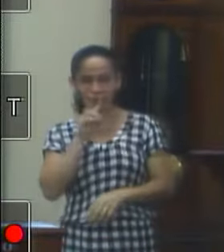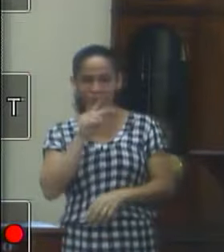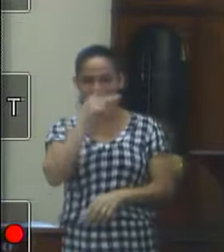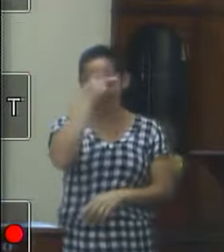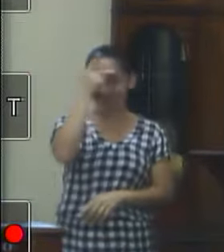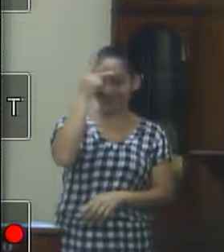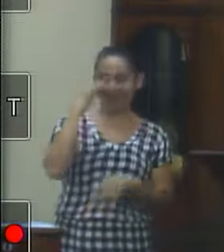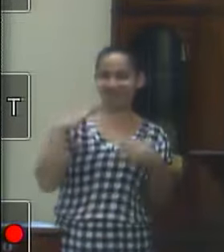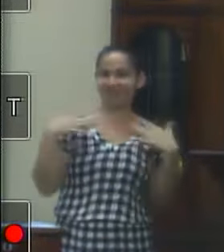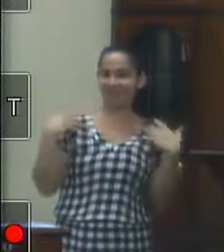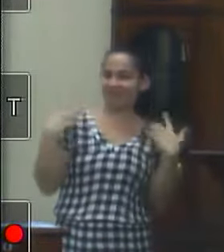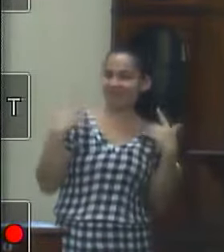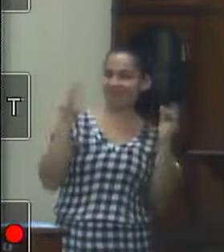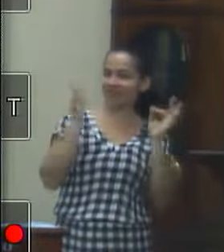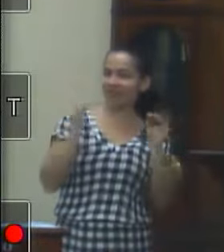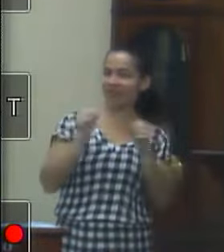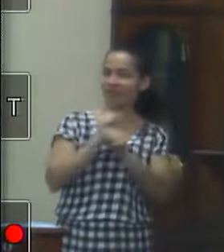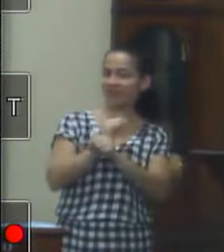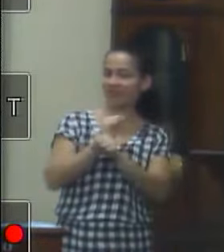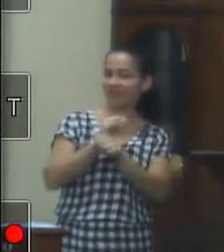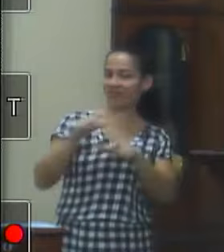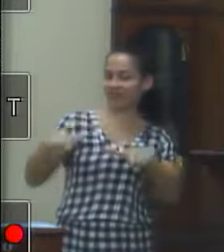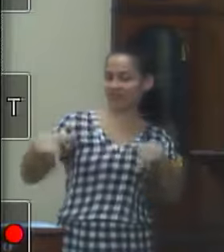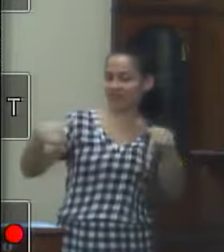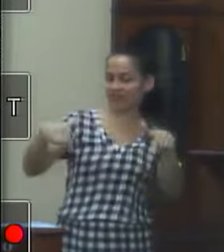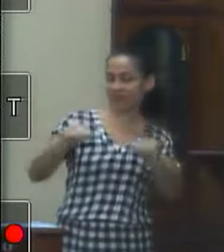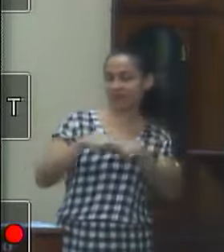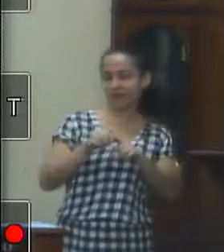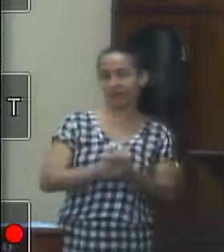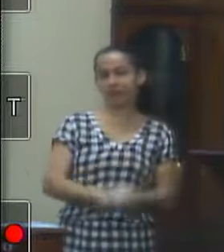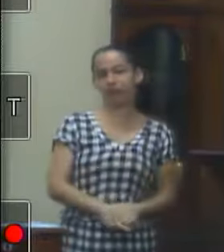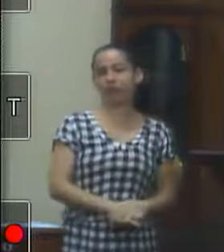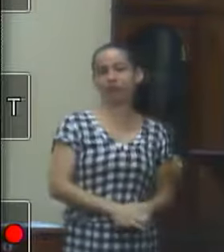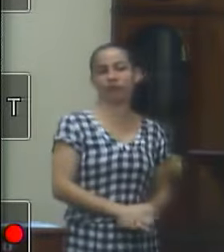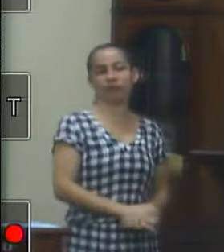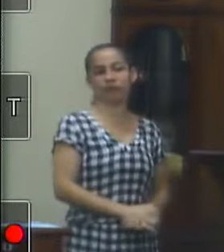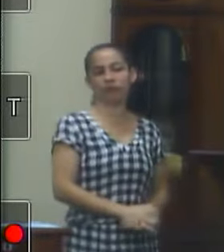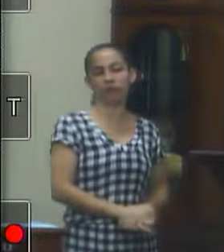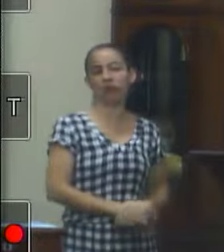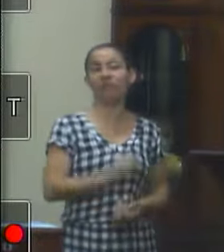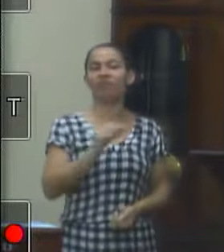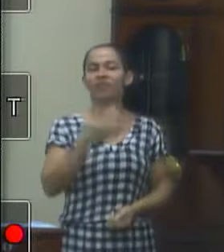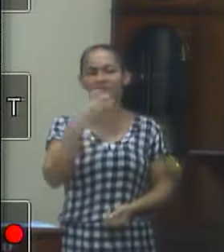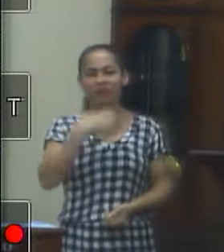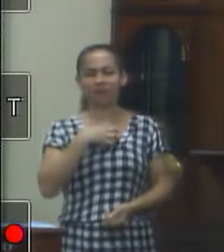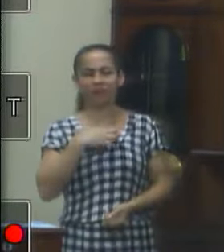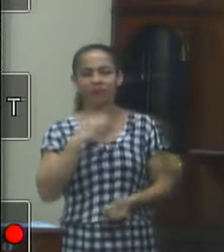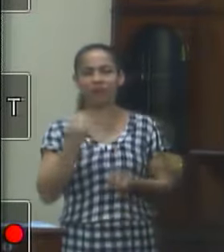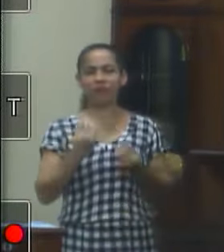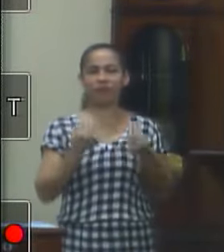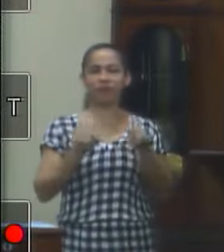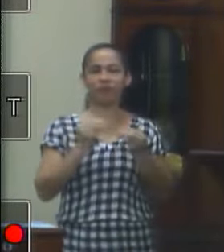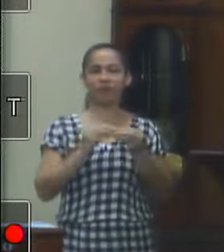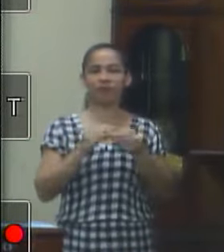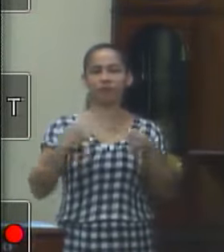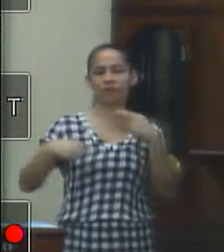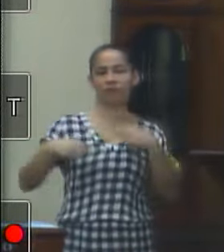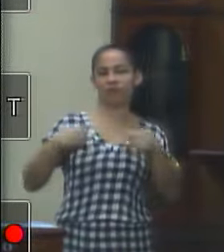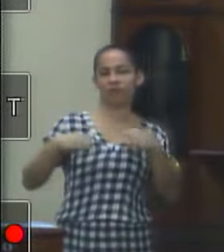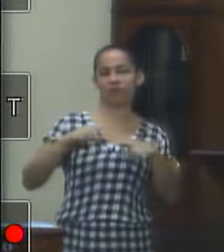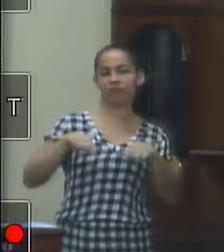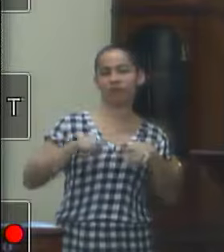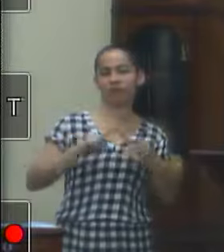todas satisfeitas, esperando a entrega daqueles títulos, aquilo demonstrou que a política de